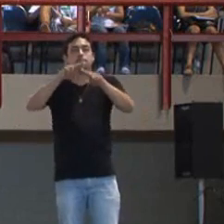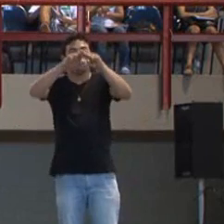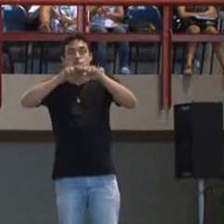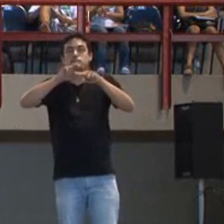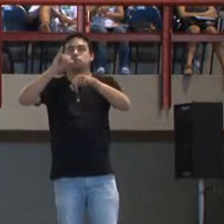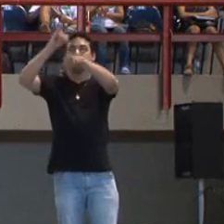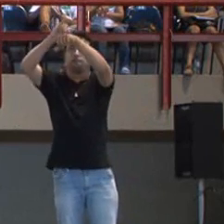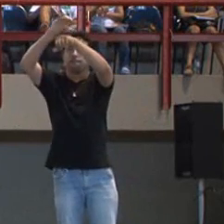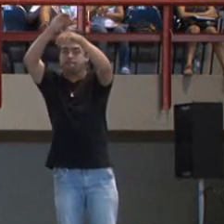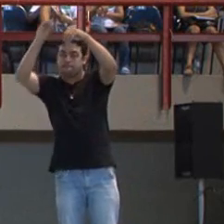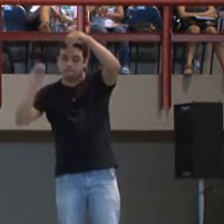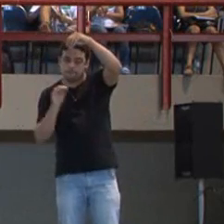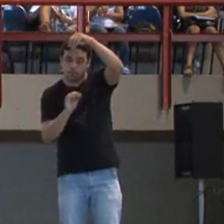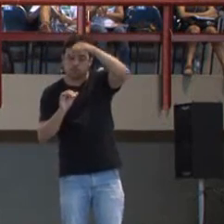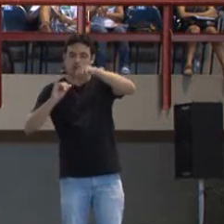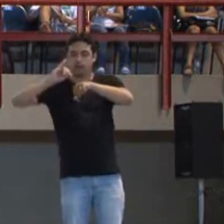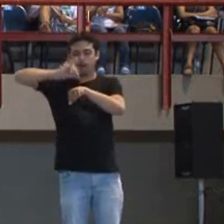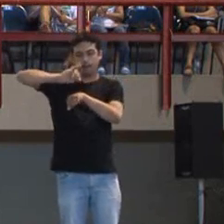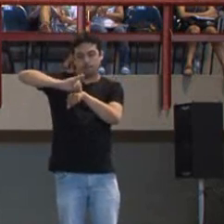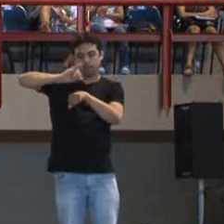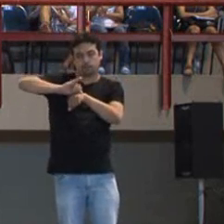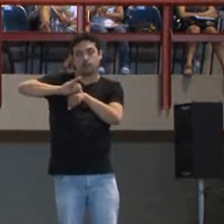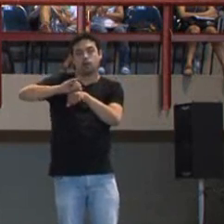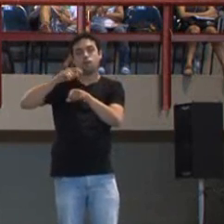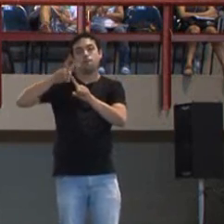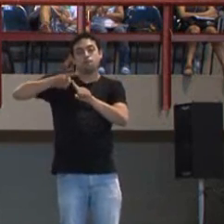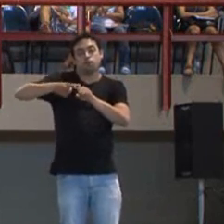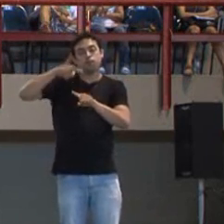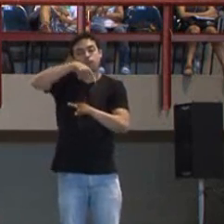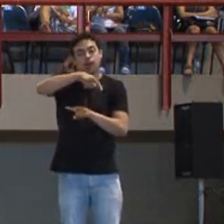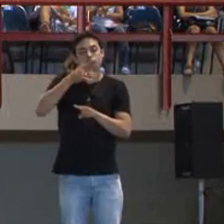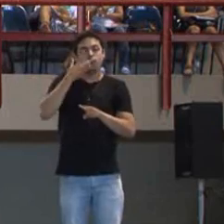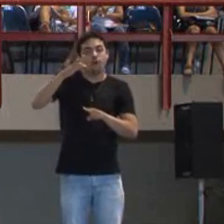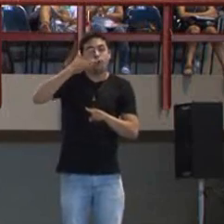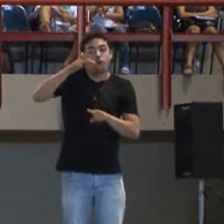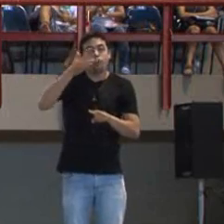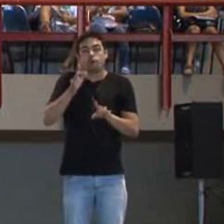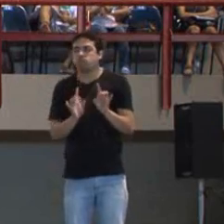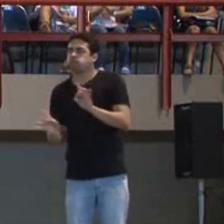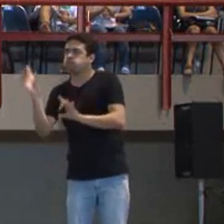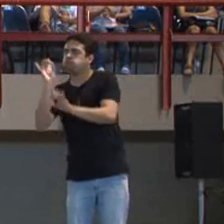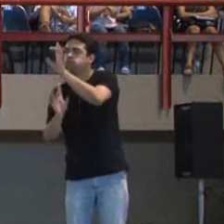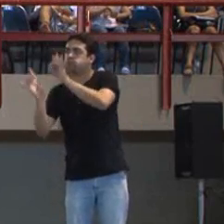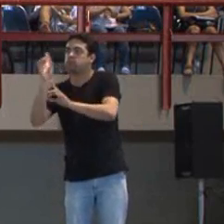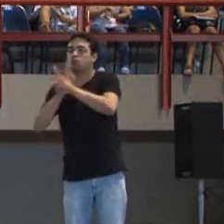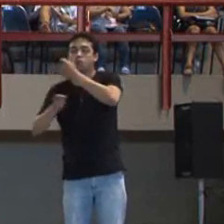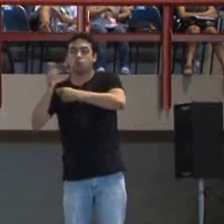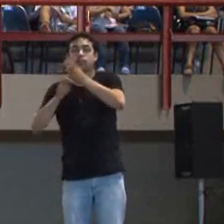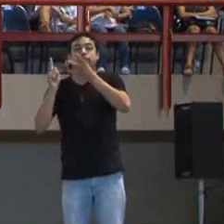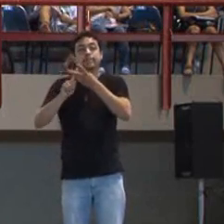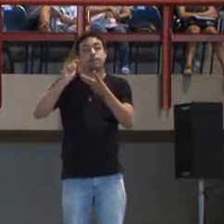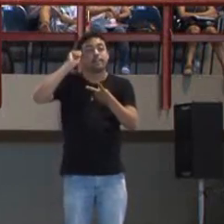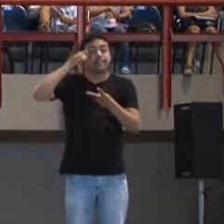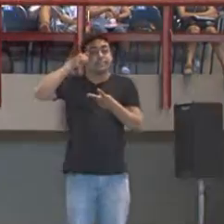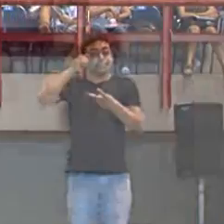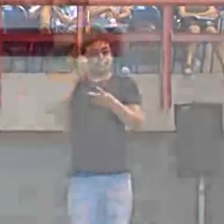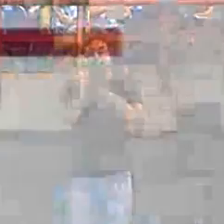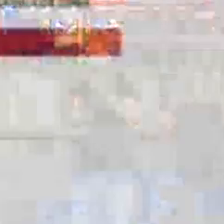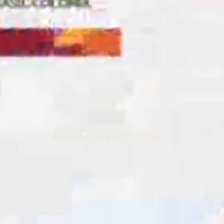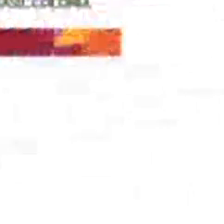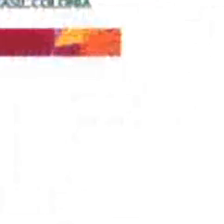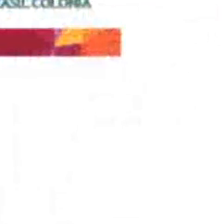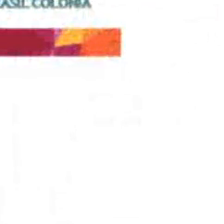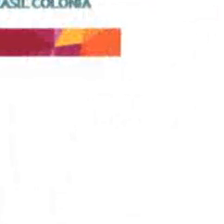capital brasileira perto da área onde eu estou escoando ouro e escoando agora o tráfico negreiro. A capital